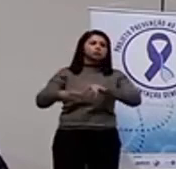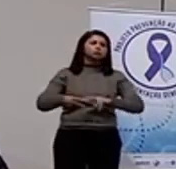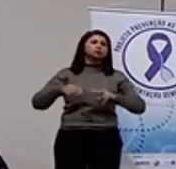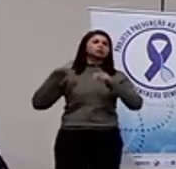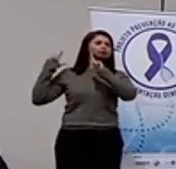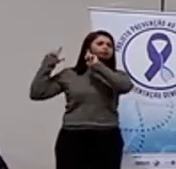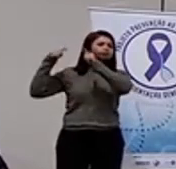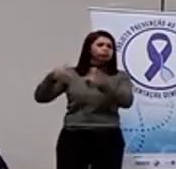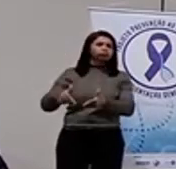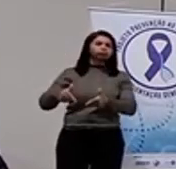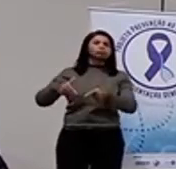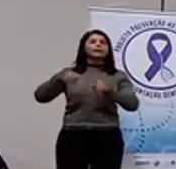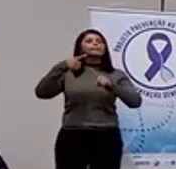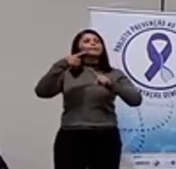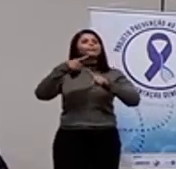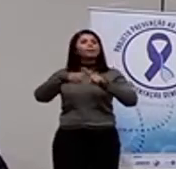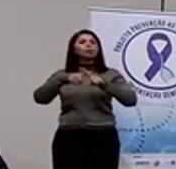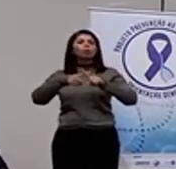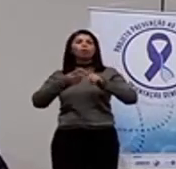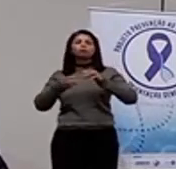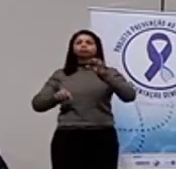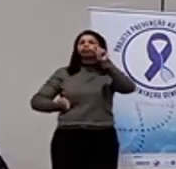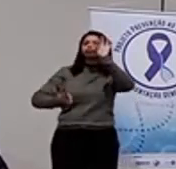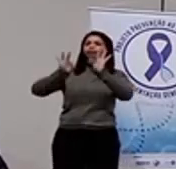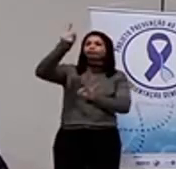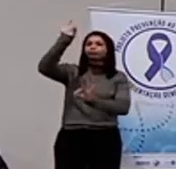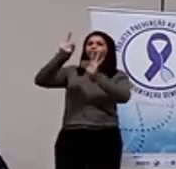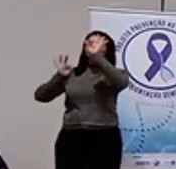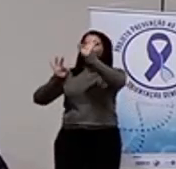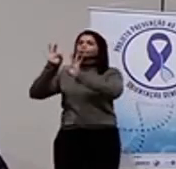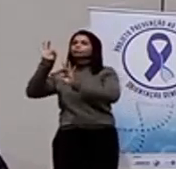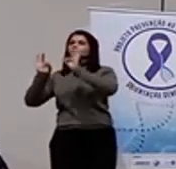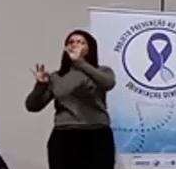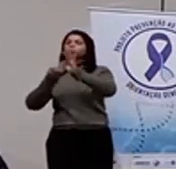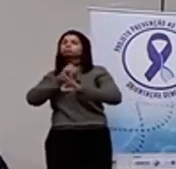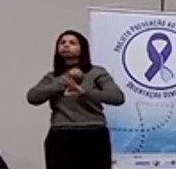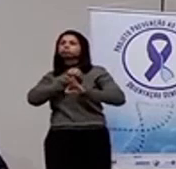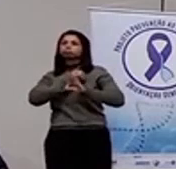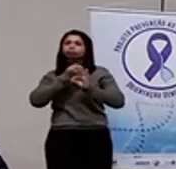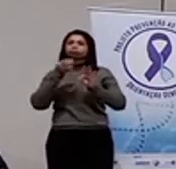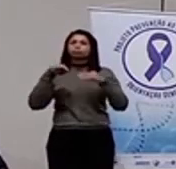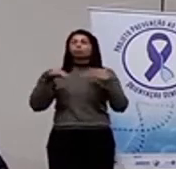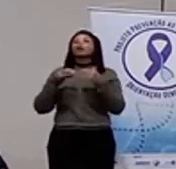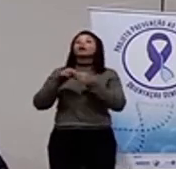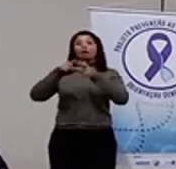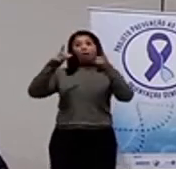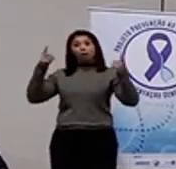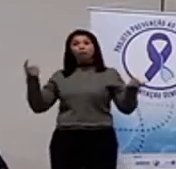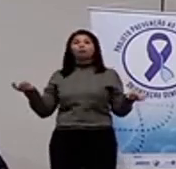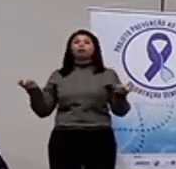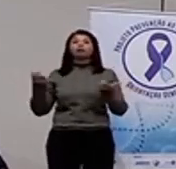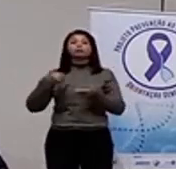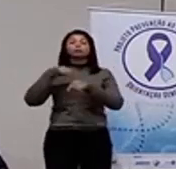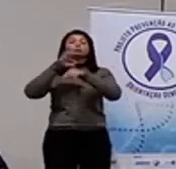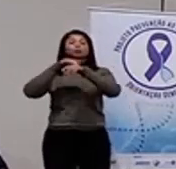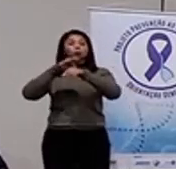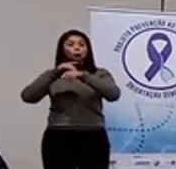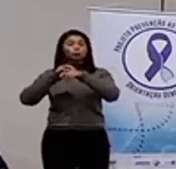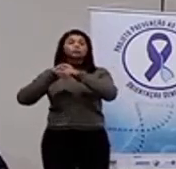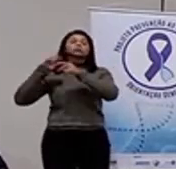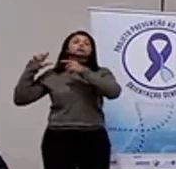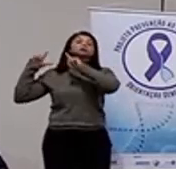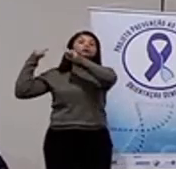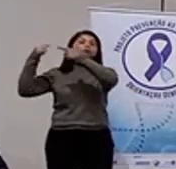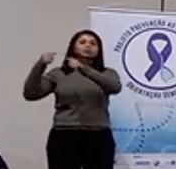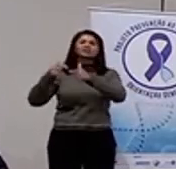mesmo estatística, qual é a frequência daquela doença. É claro que as doenças genéticas, uma grande parte, são raras, né? Então, a